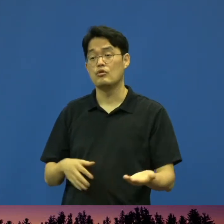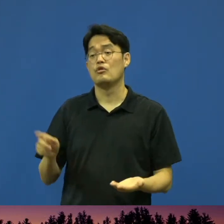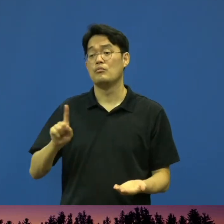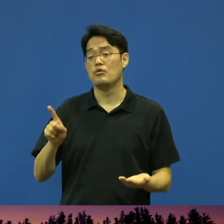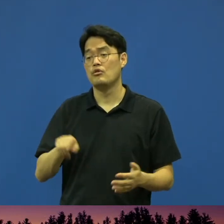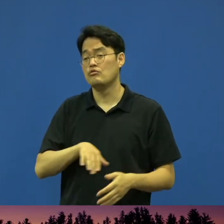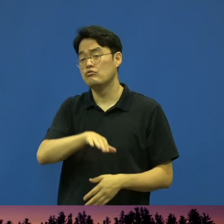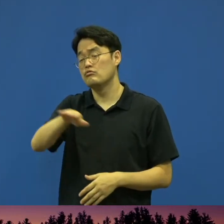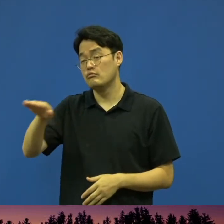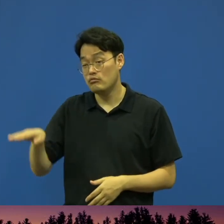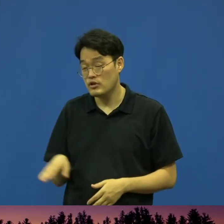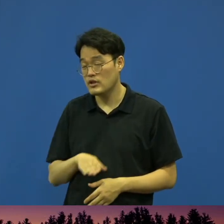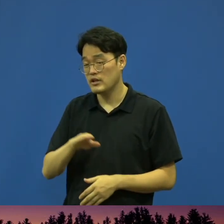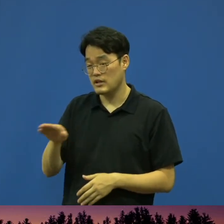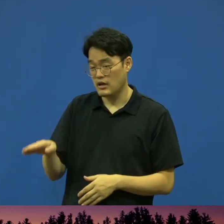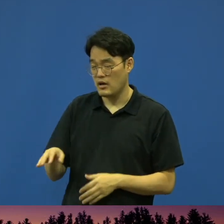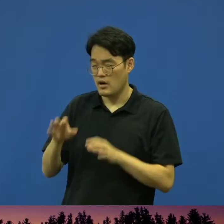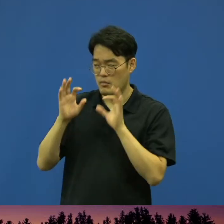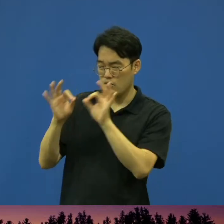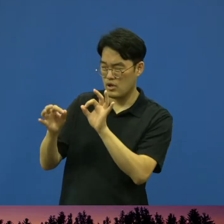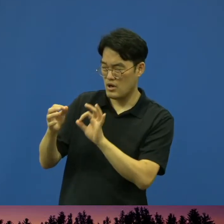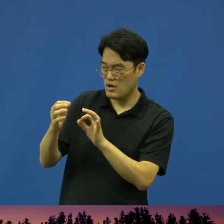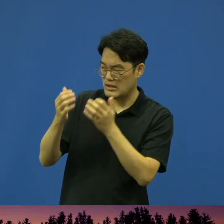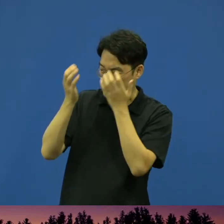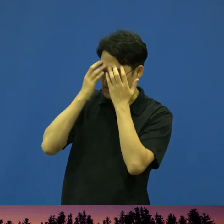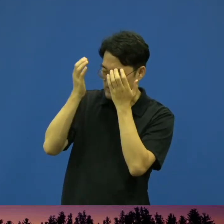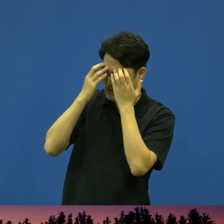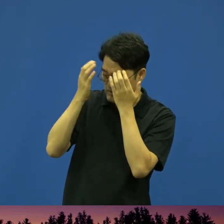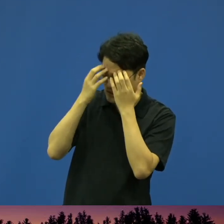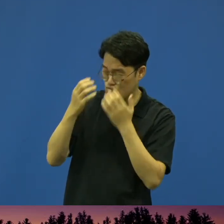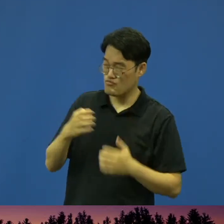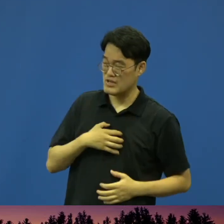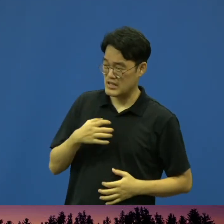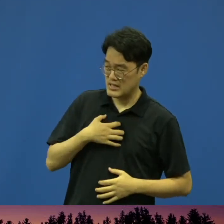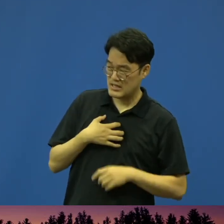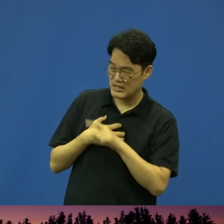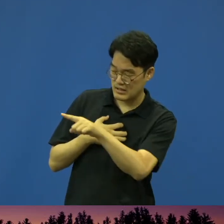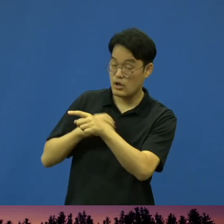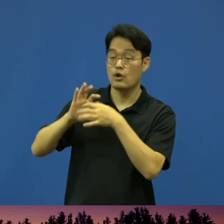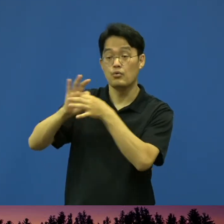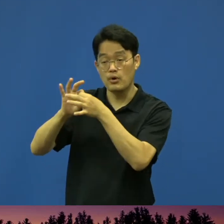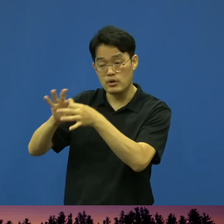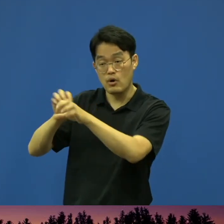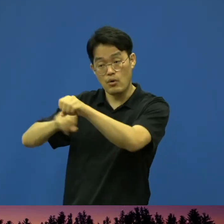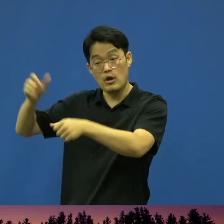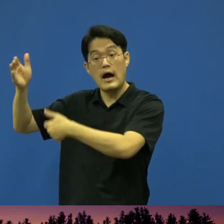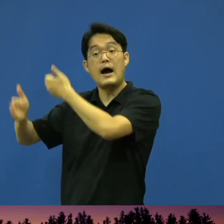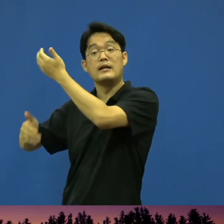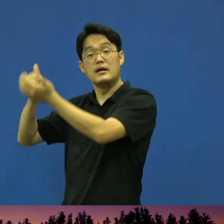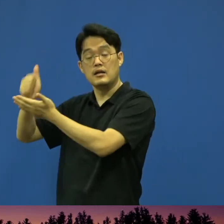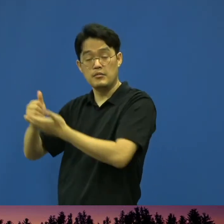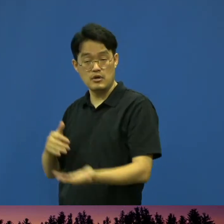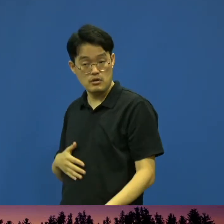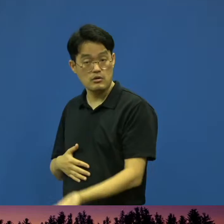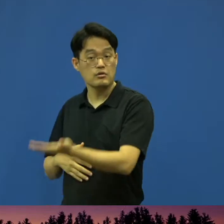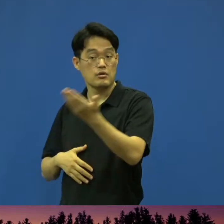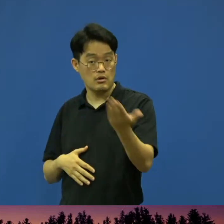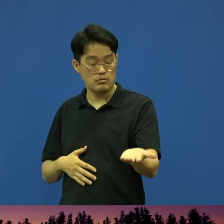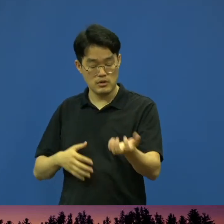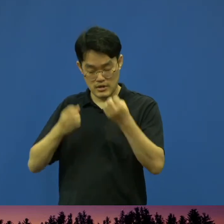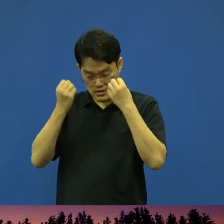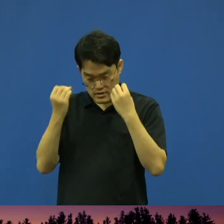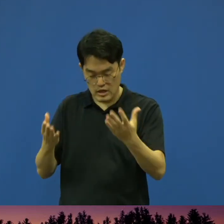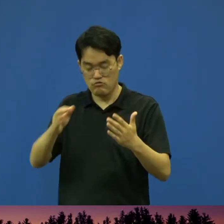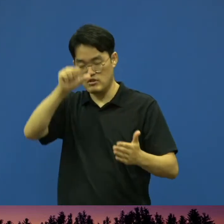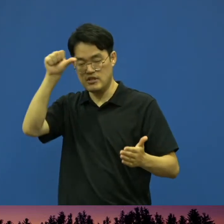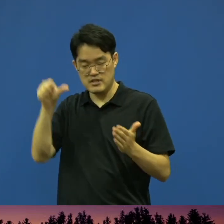인생을 작품 인생으로 빚어가고 계십니다. 그분은 창조주 하나님이십니다. 위기의 순간을 통해서 하나님은 우리의 인생을